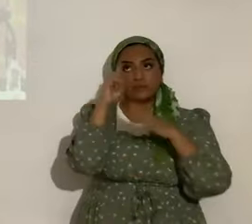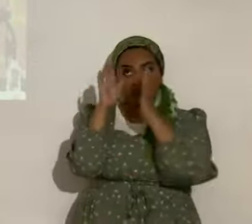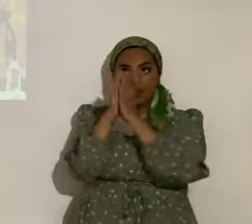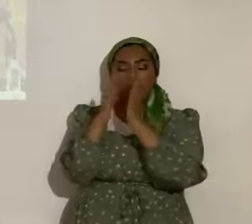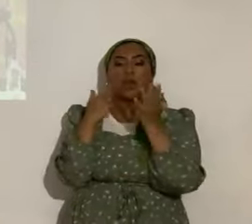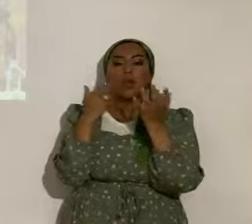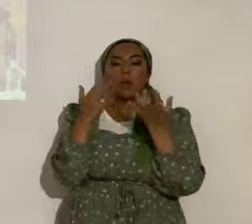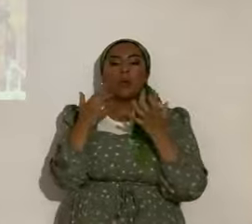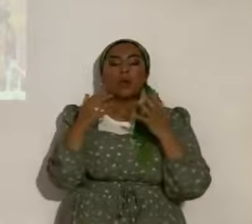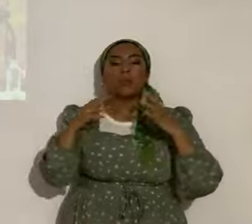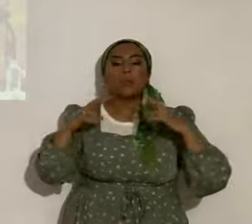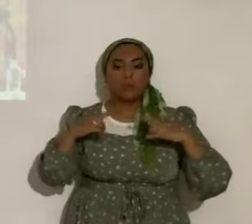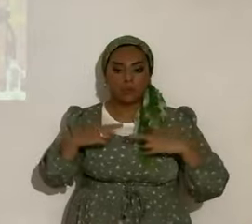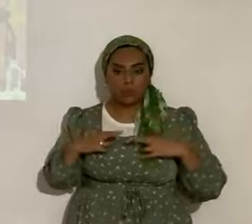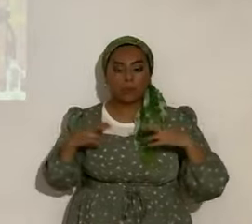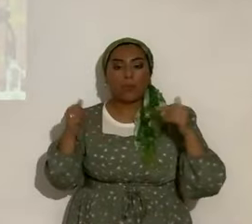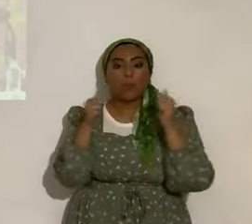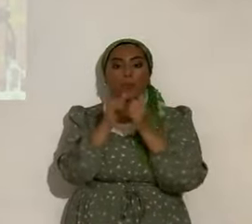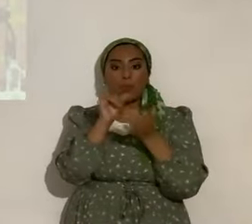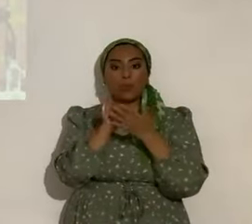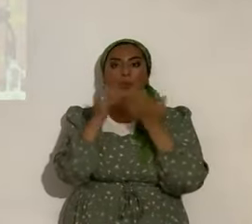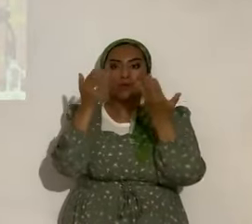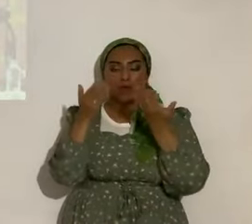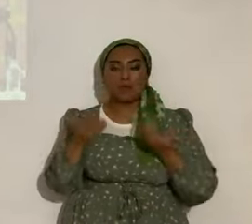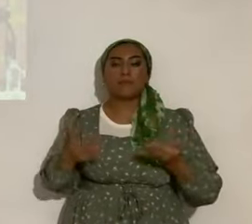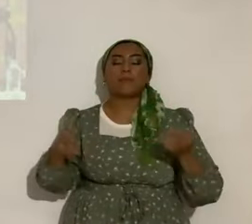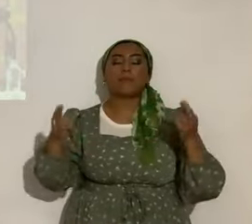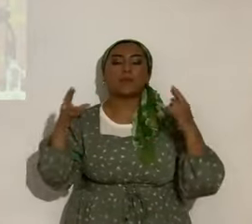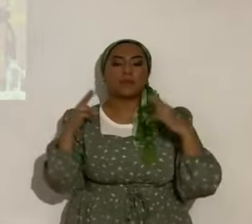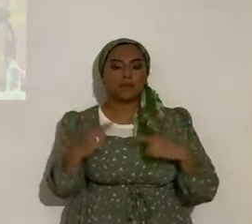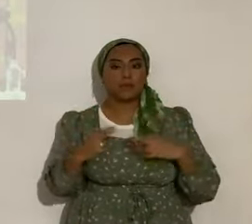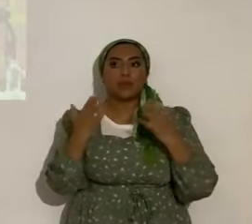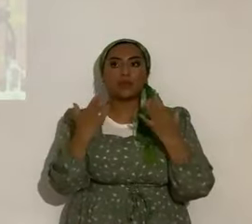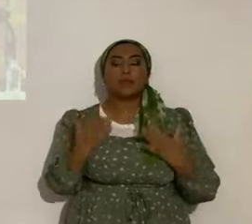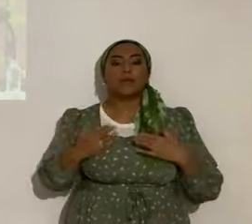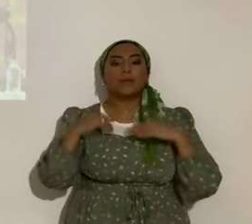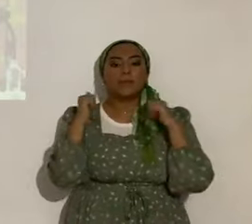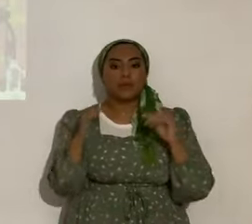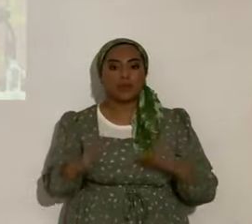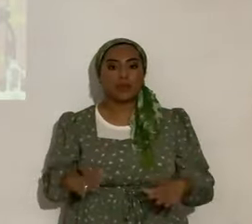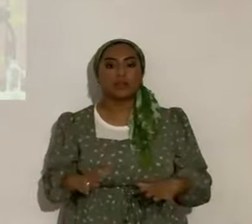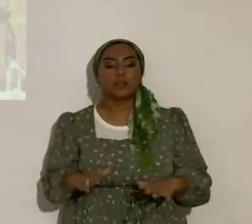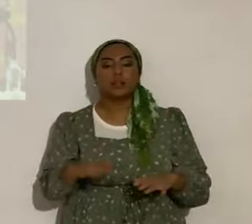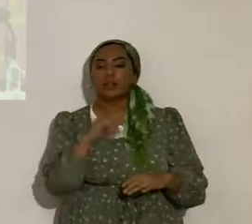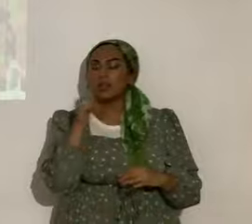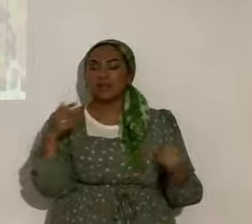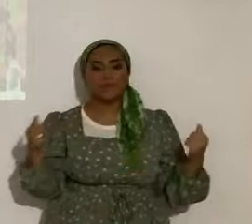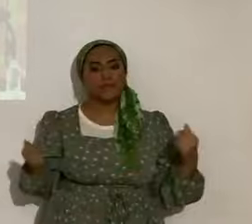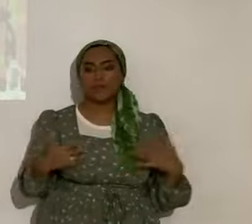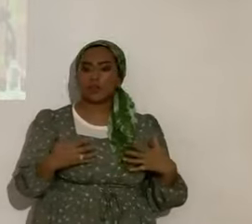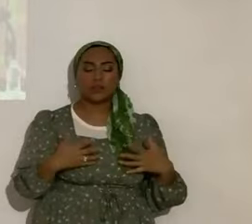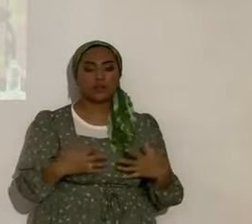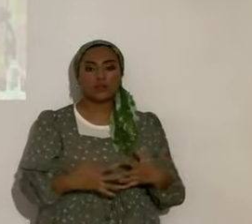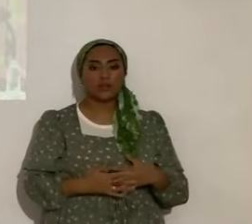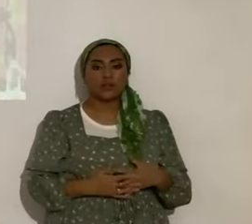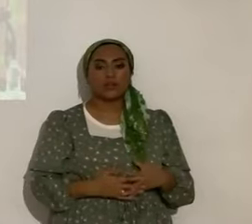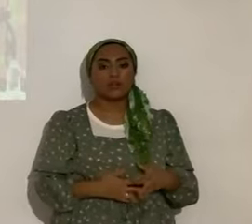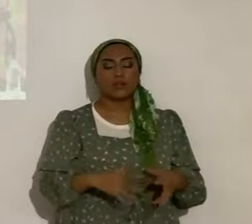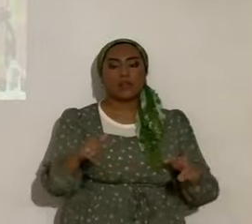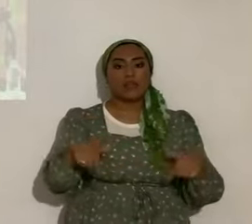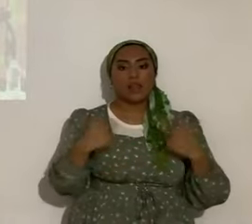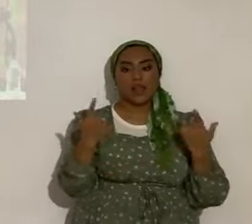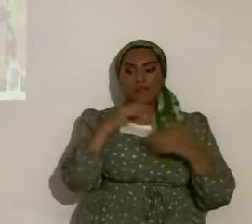quería descansar, y entonces con eso me dio descanso, me dio shalom, me dio bendición, no temor, no terror. La vida